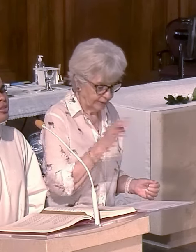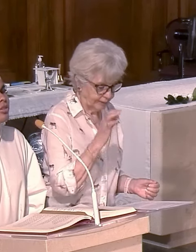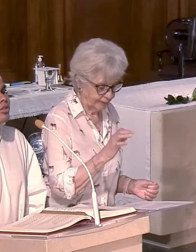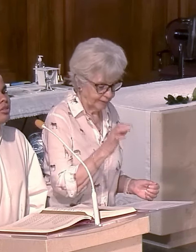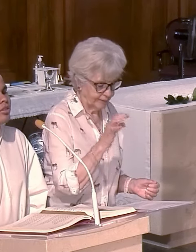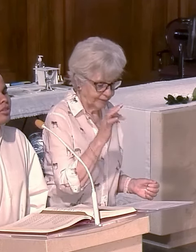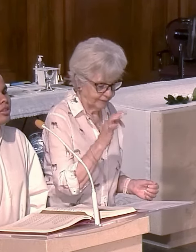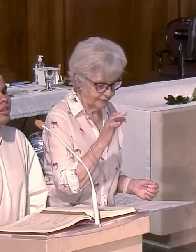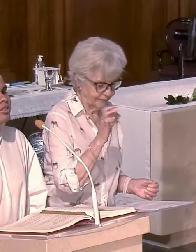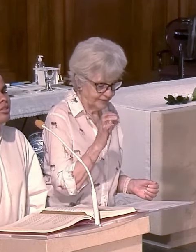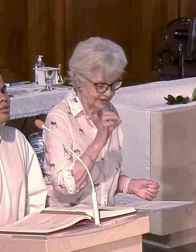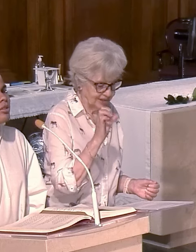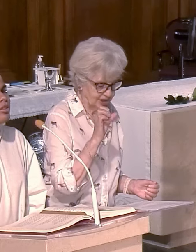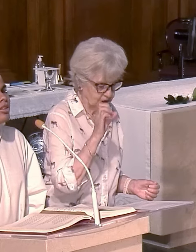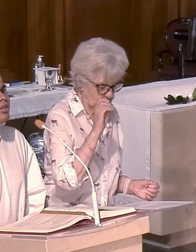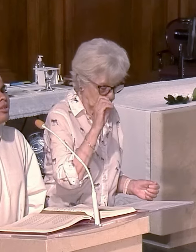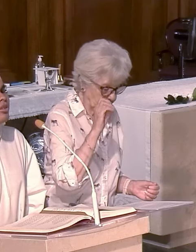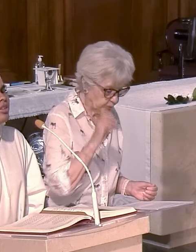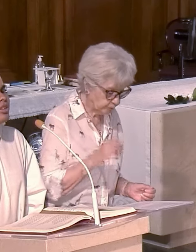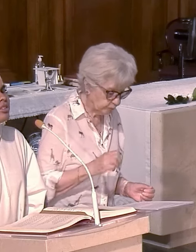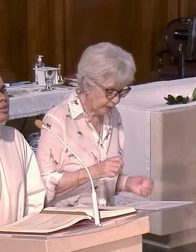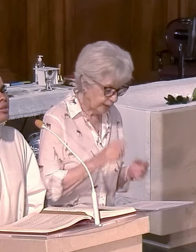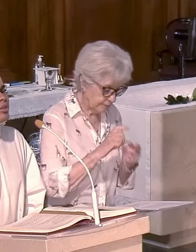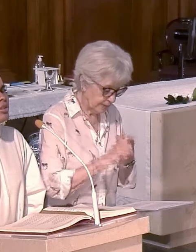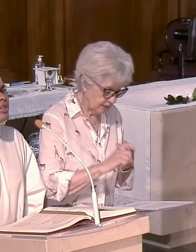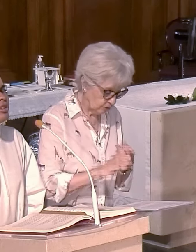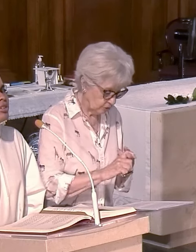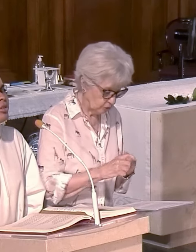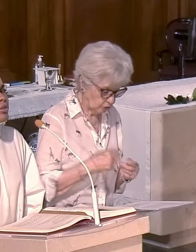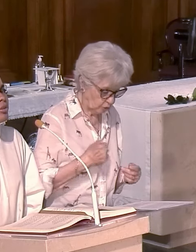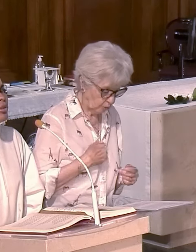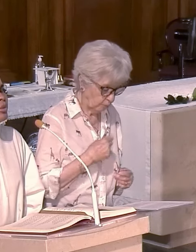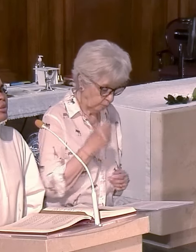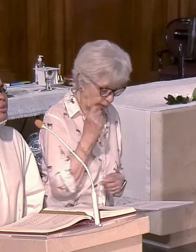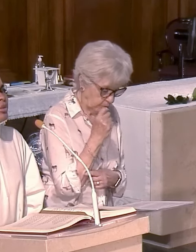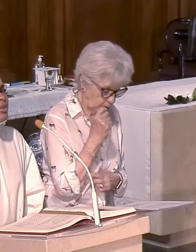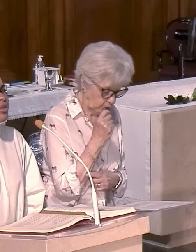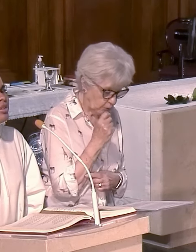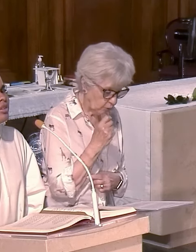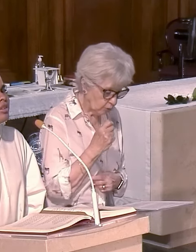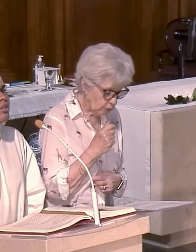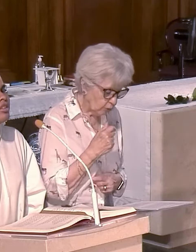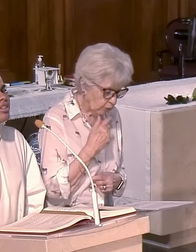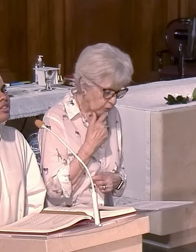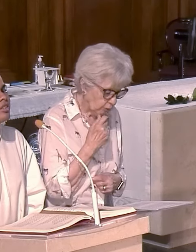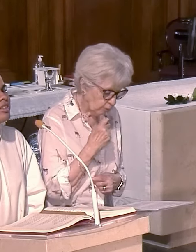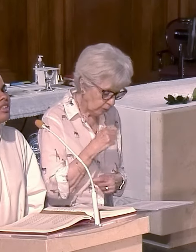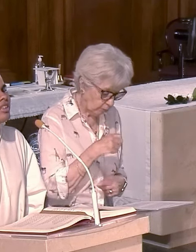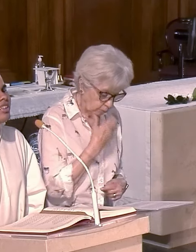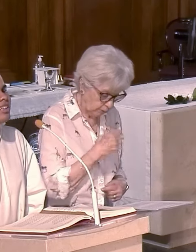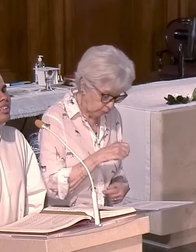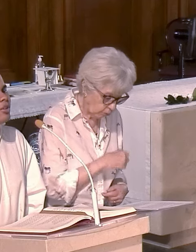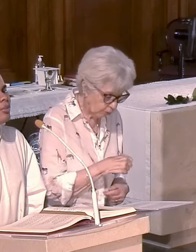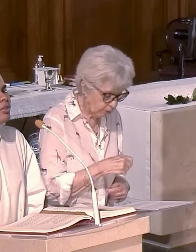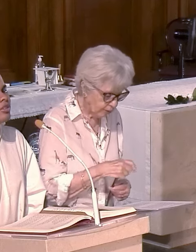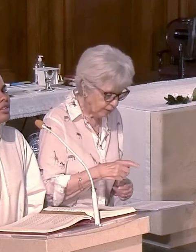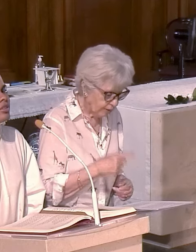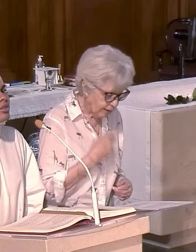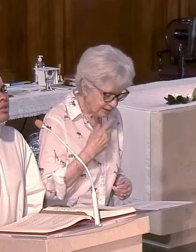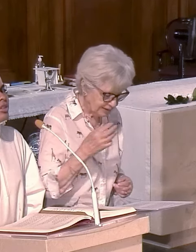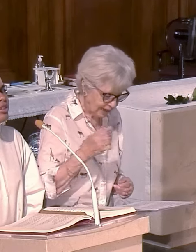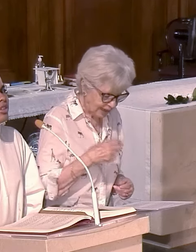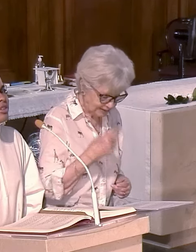Hermanos, esto es lo que digo y aseguro en el Señor: que no andéis ya, como es